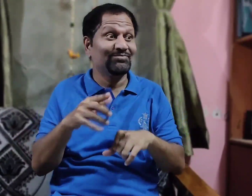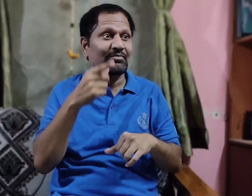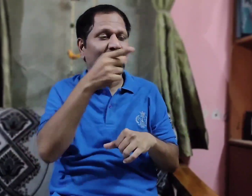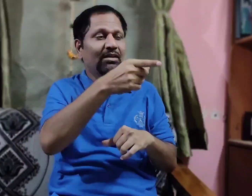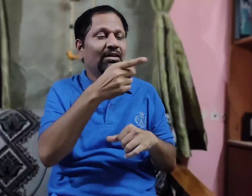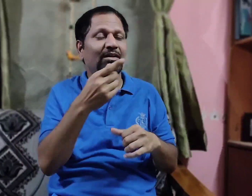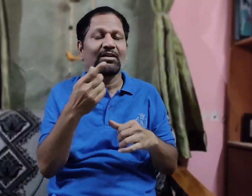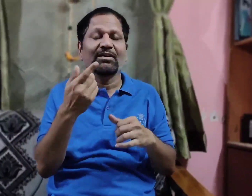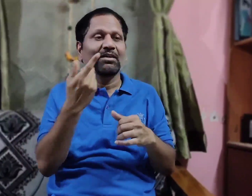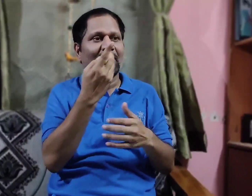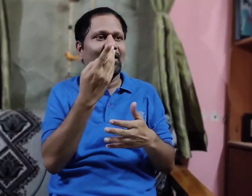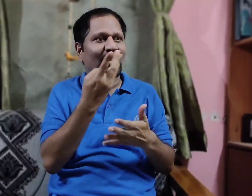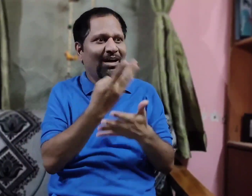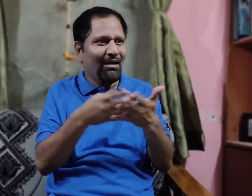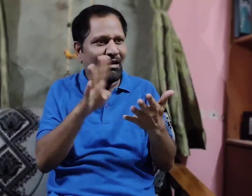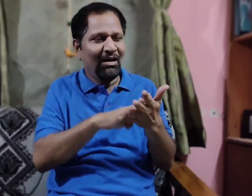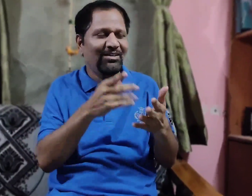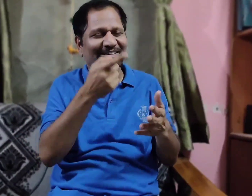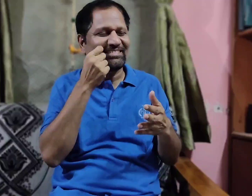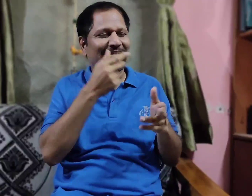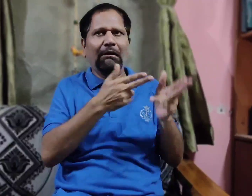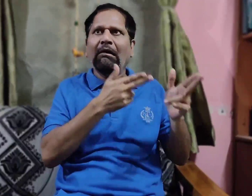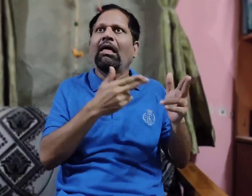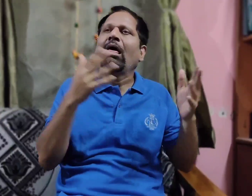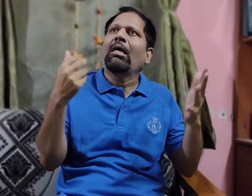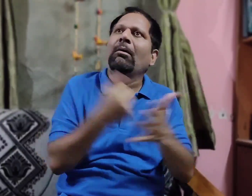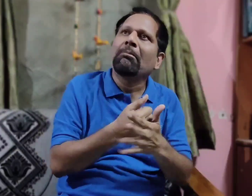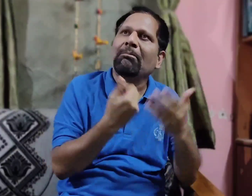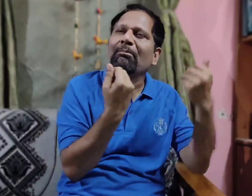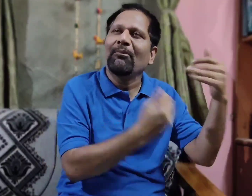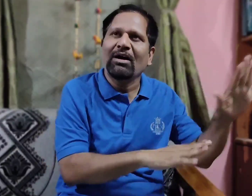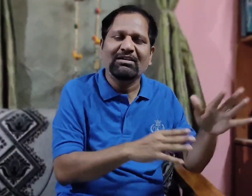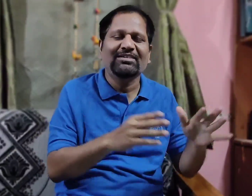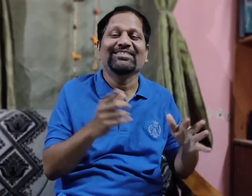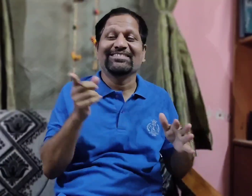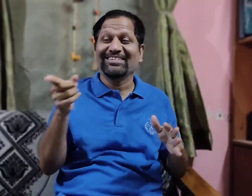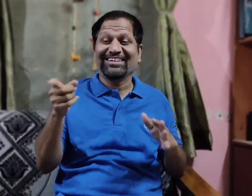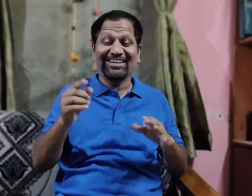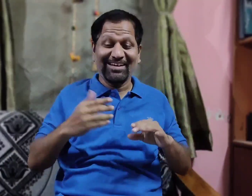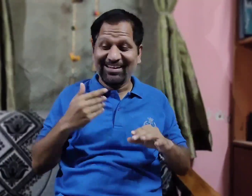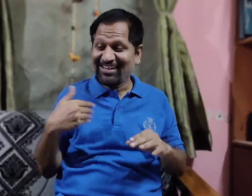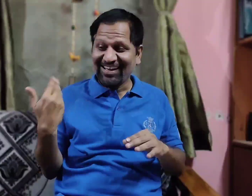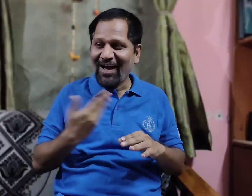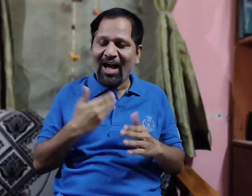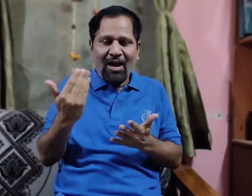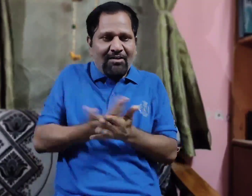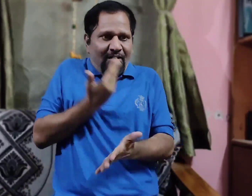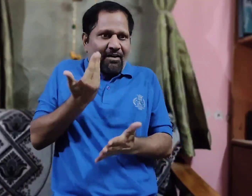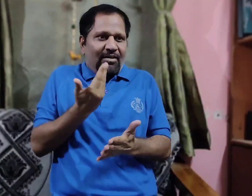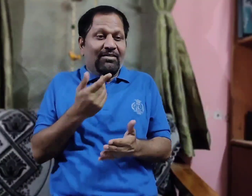सब निकल चुके हैं जाल से और वे सब उड़ गए और उड़कर जंगल की तरफ भाग गए और सबकी जान बच